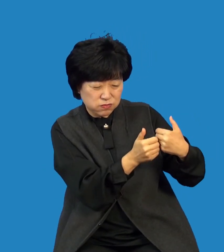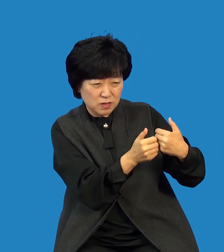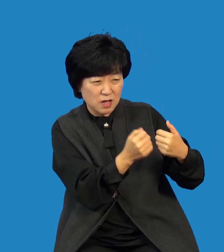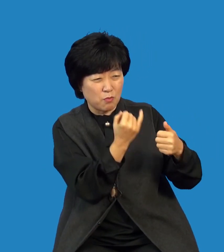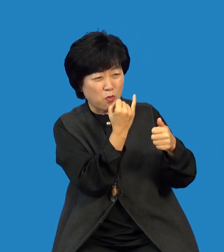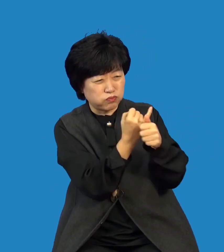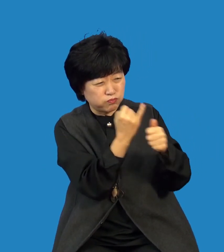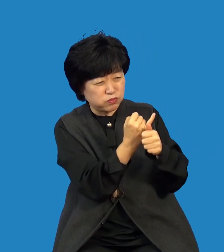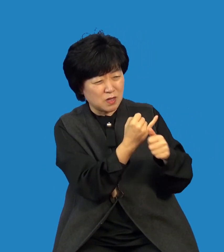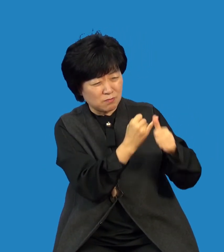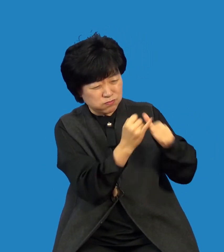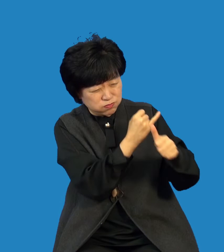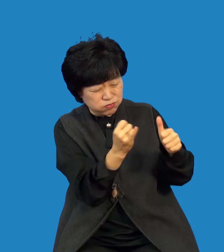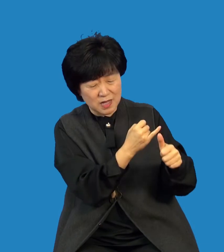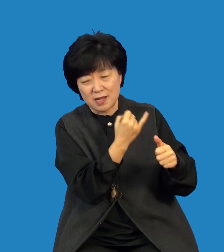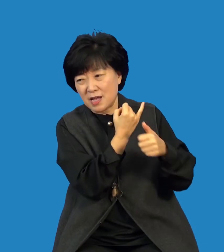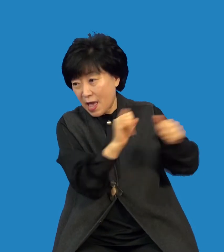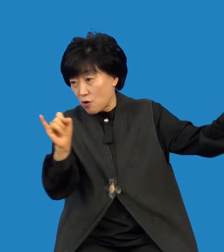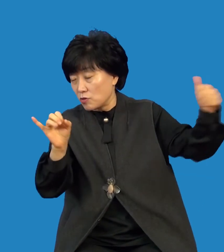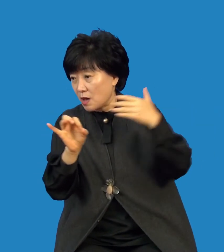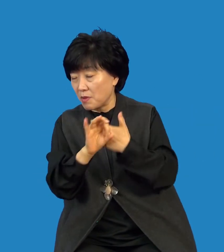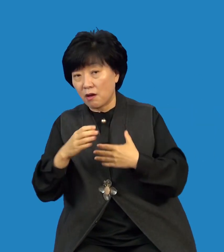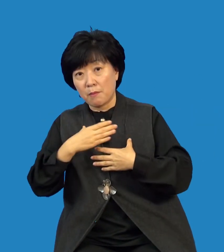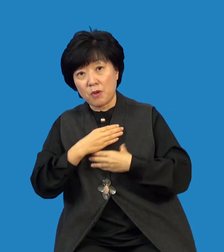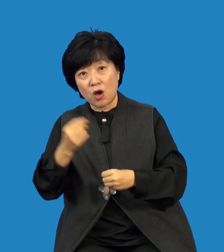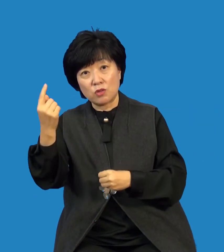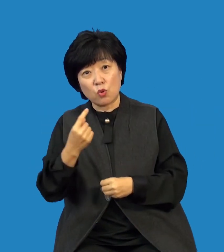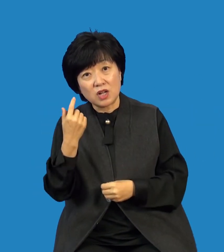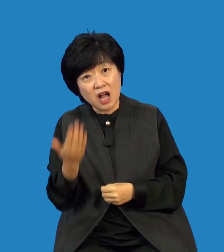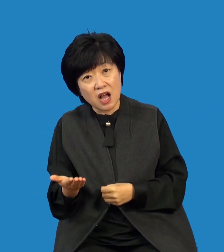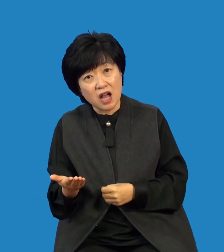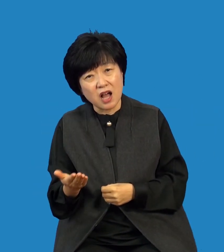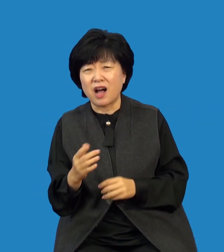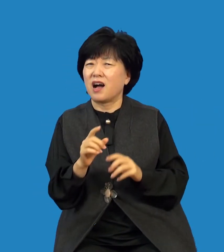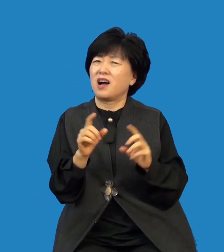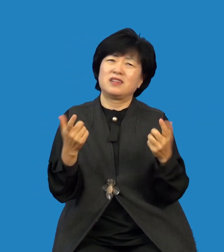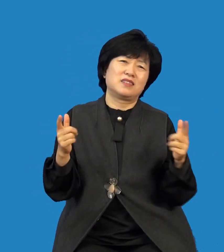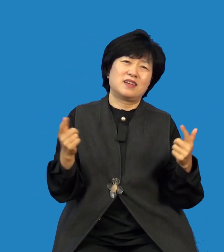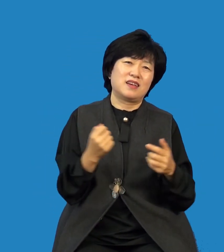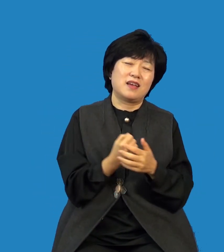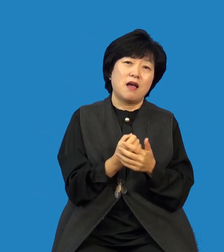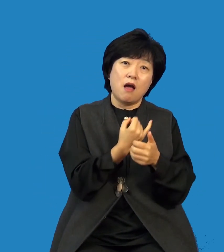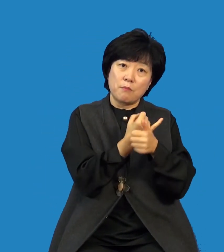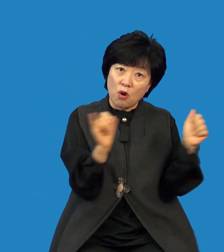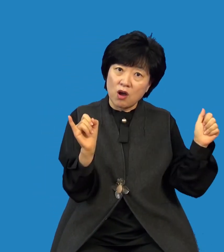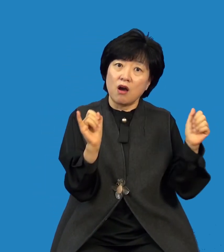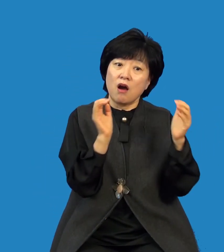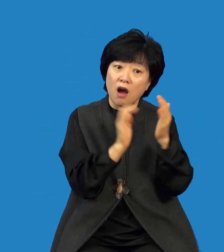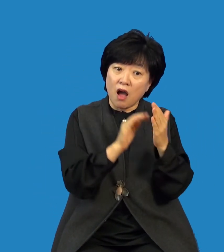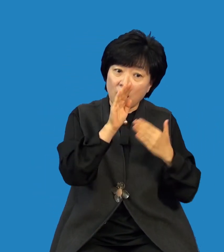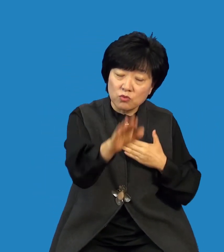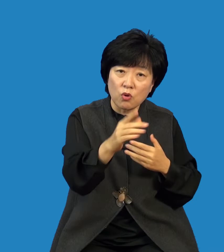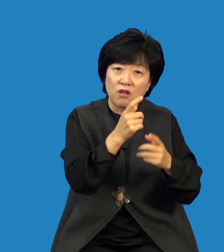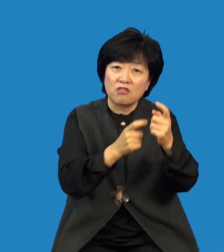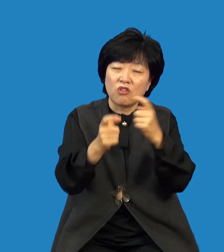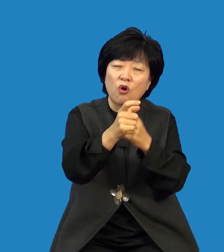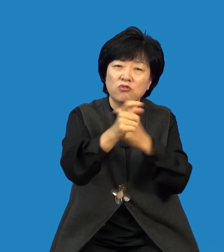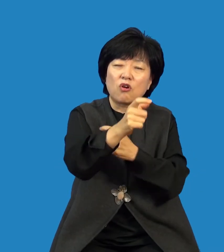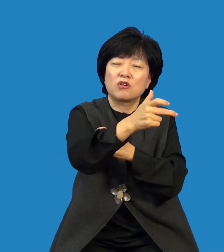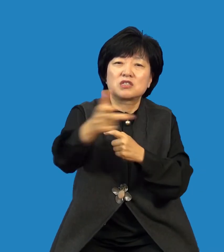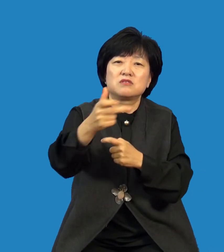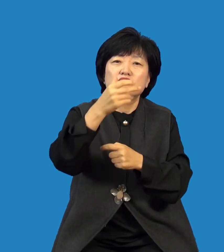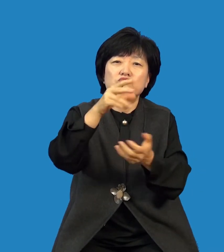헤어진다든지 이러면, 그러면 정말 이 문제가 해결될까? 근데 해보면 아니거든. 항상 그 다음에 더 큰 고통, 더 큰 문제들이 있거든.